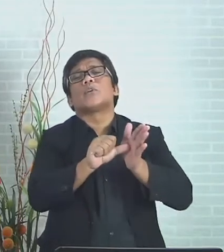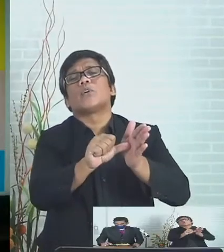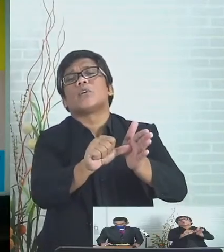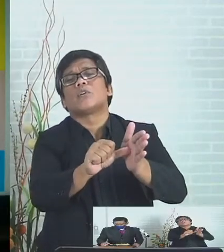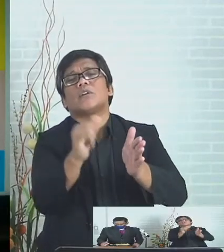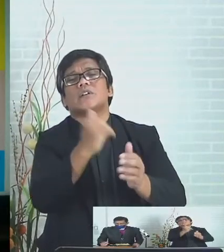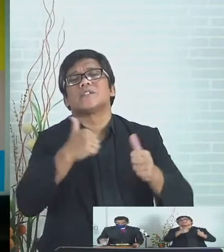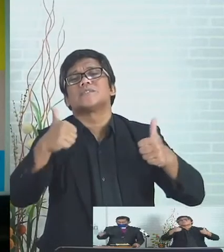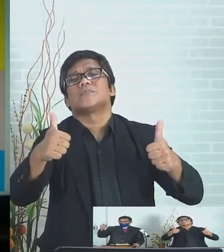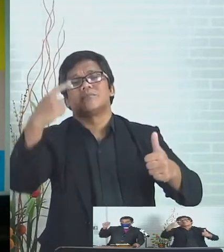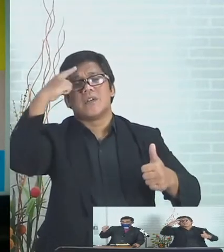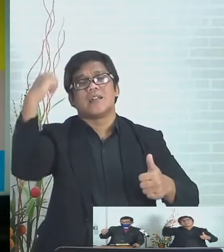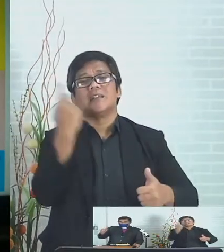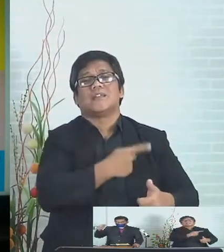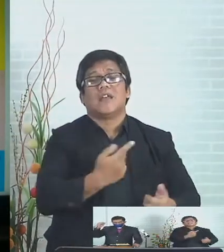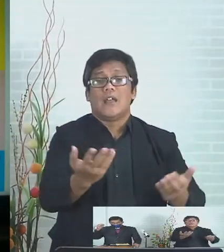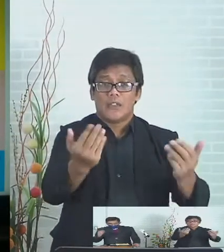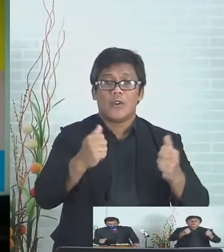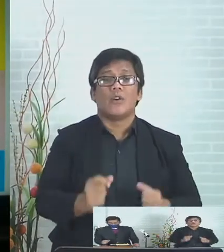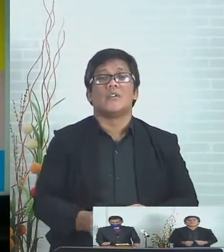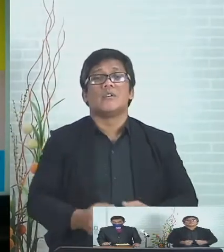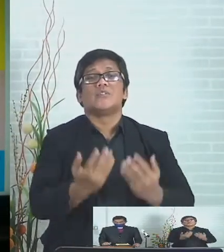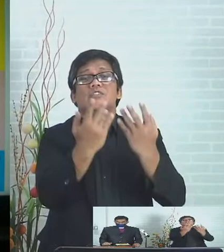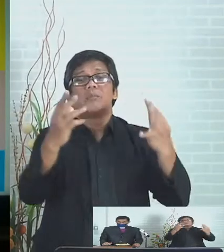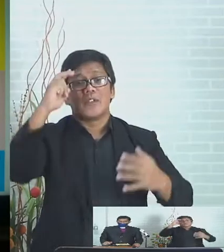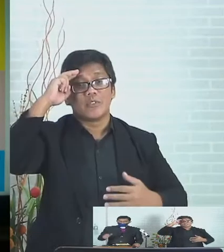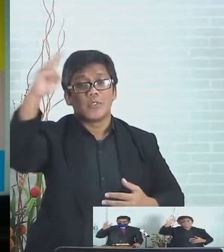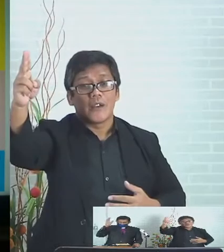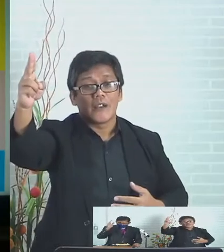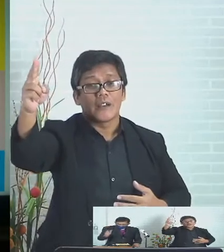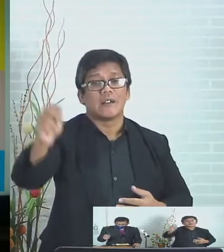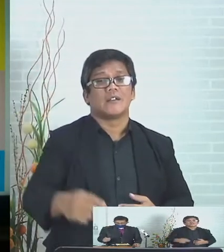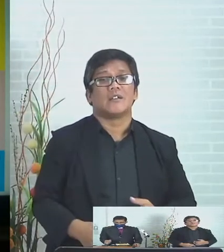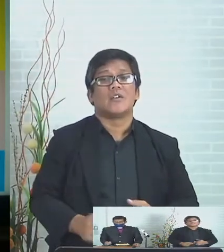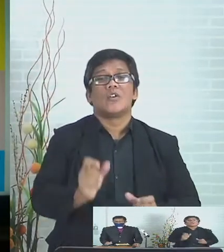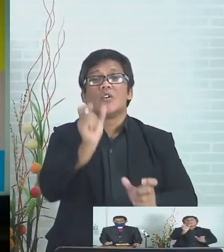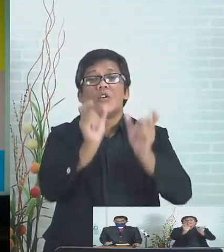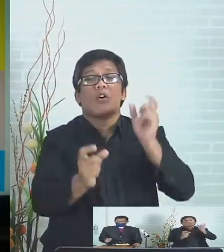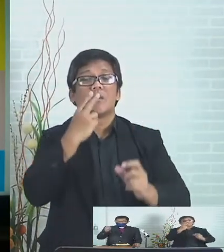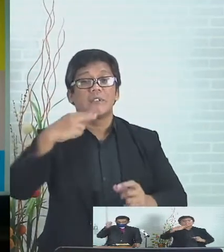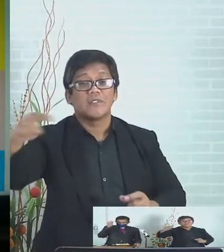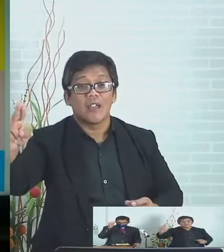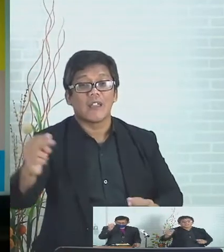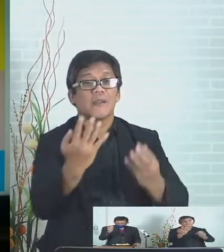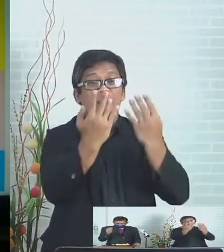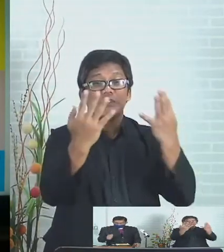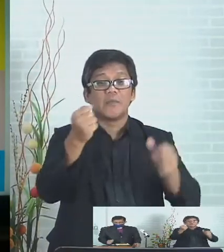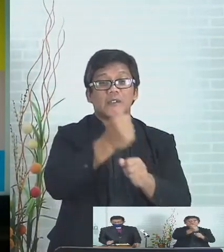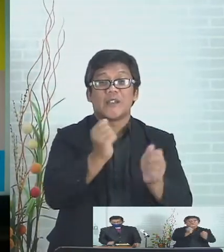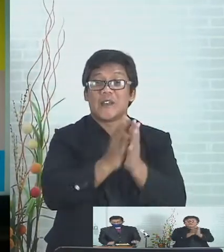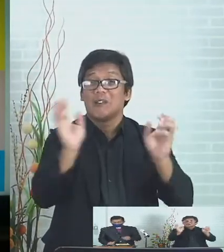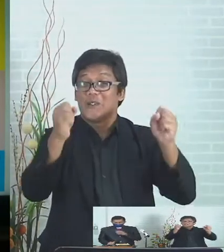Oleh sebab itu Mari kita sebagai umat Tuhan sebagai orang percaya sebagai jemaah yutari